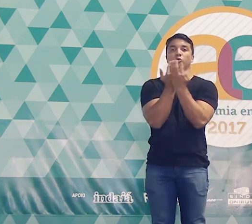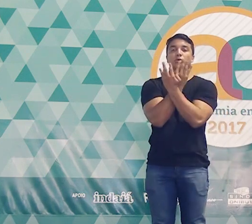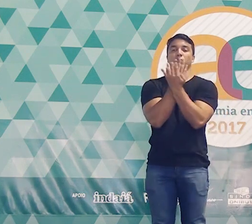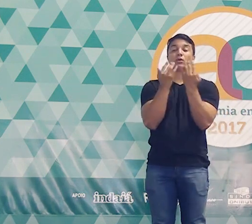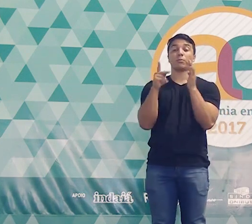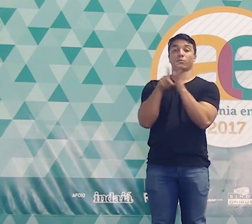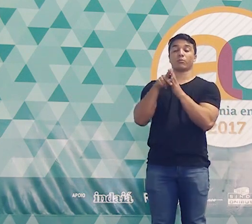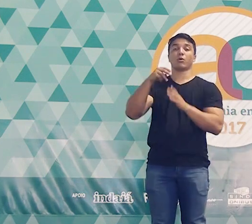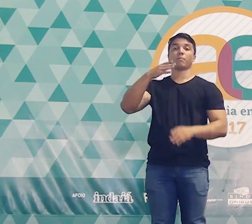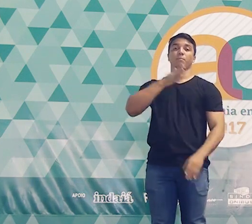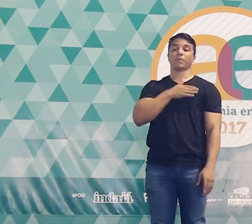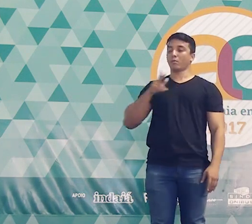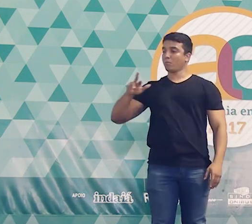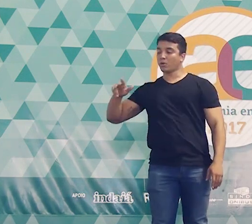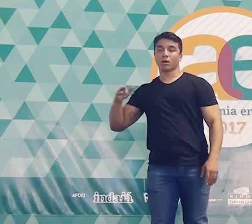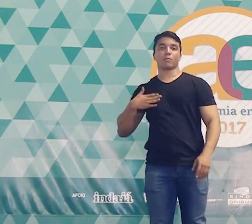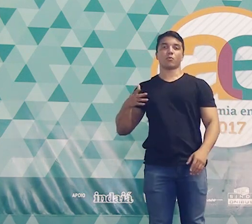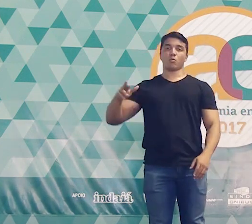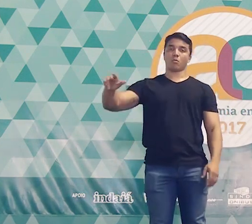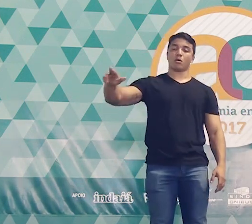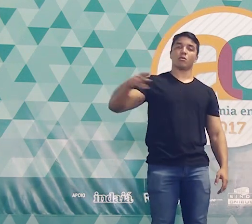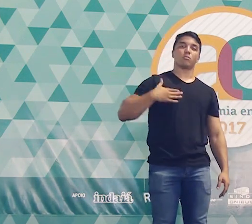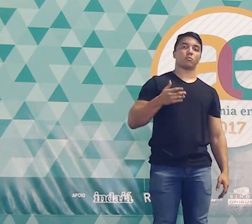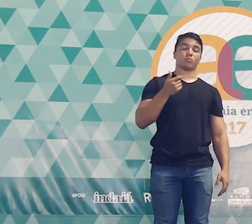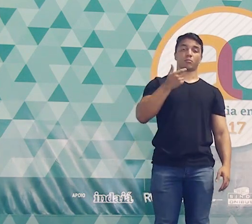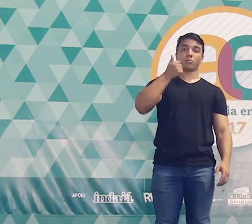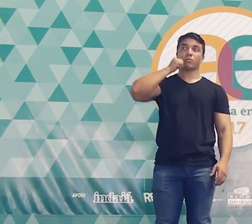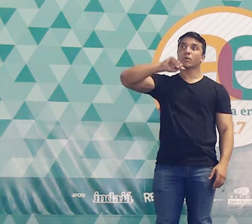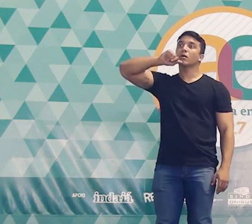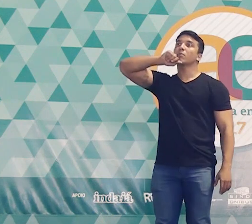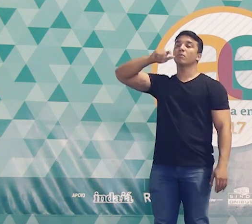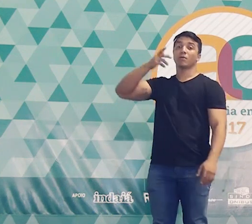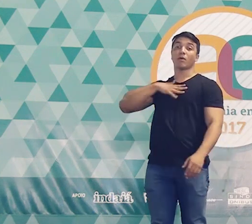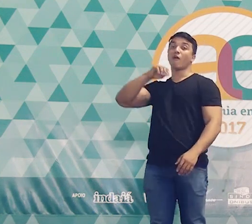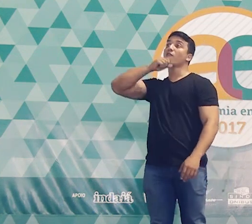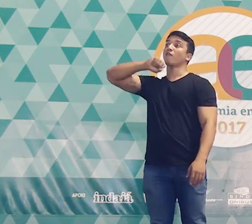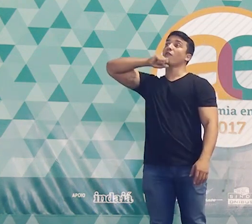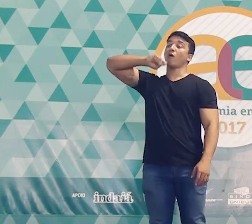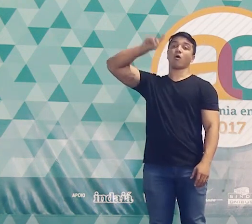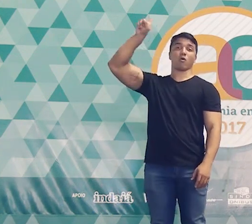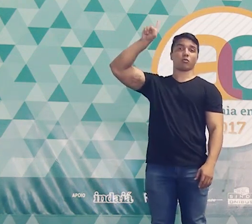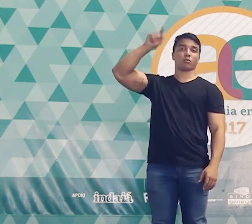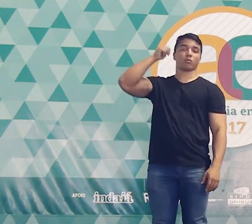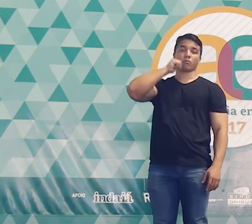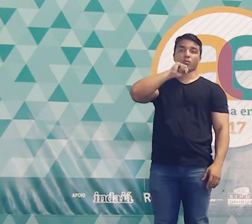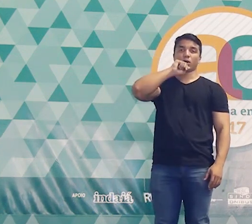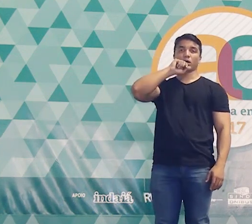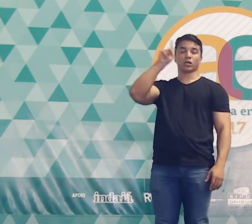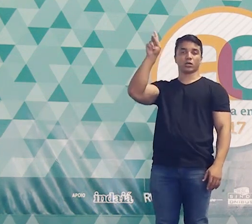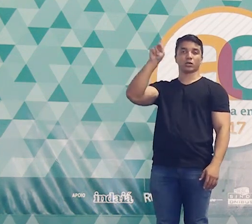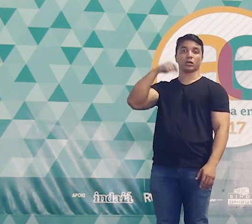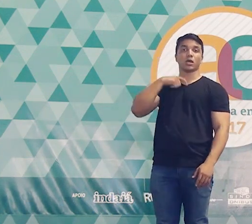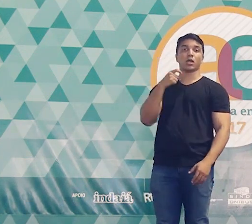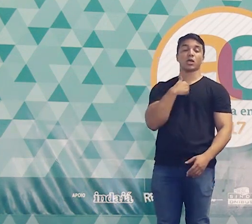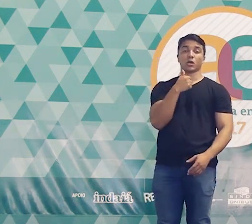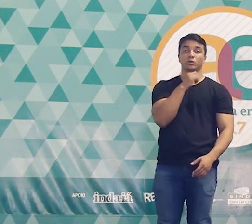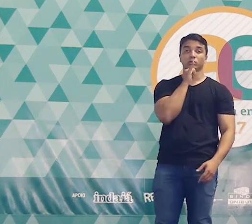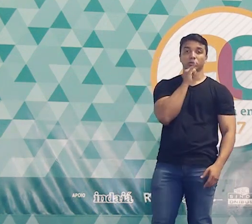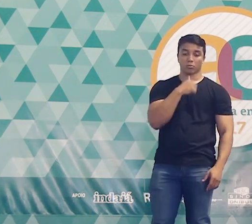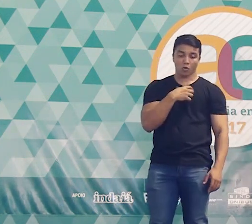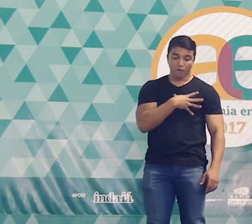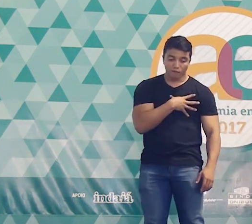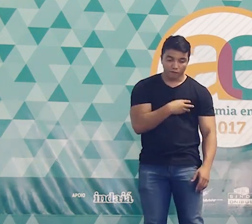mesma mitocôndria que a minha irmã tem, que o meu irmão tem, que é a mesma da minha mãe, que é a mesma da minha avó materna. Quando eu tenho